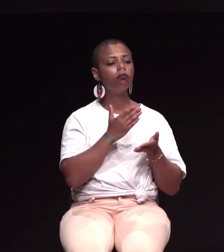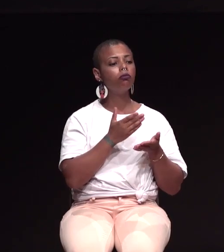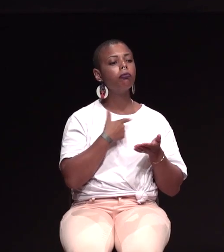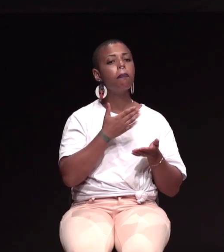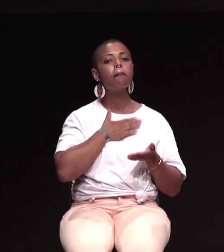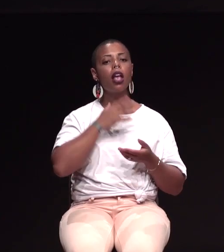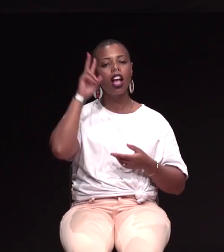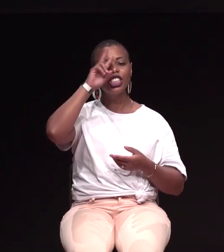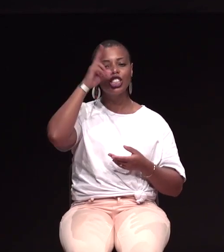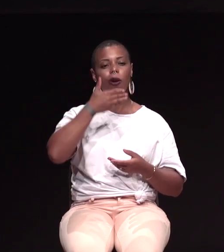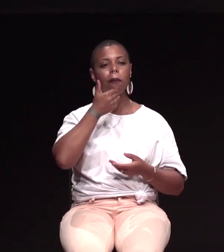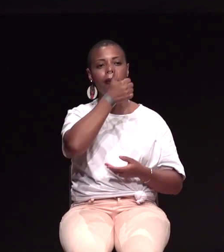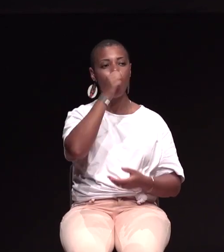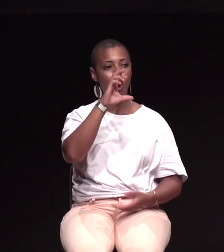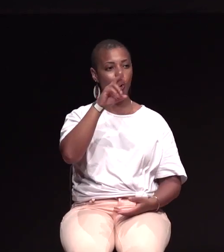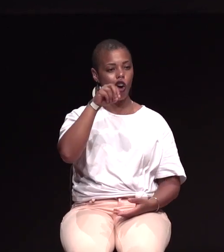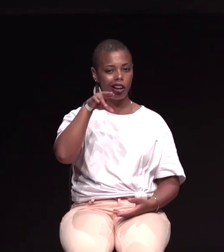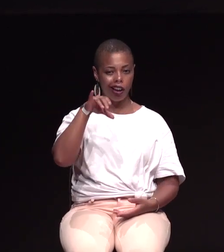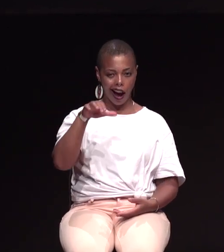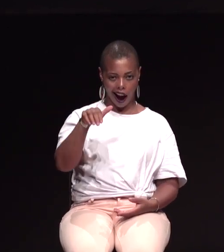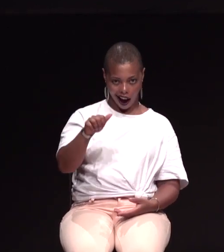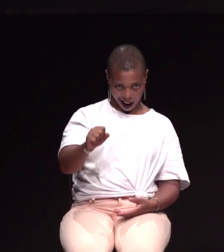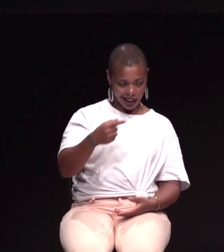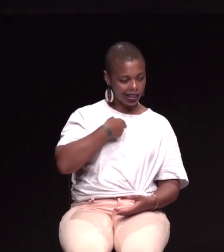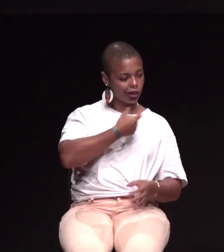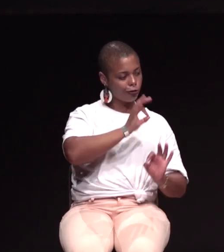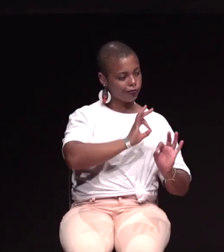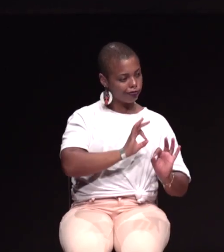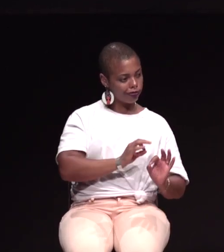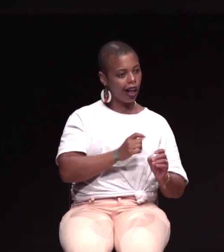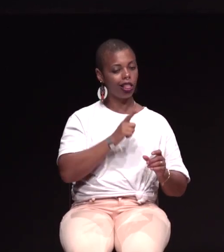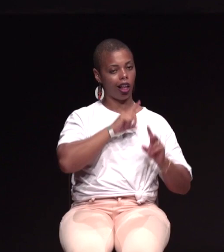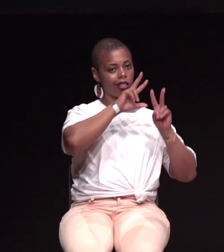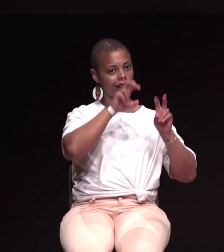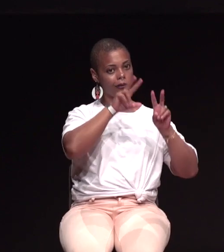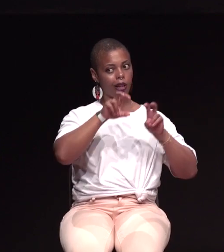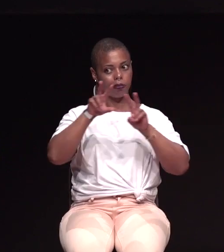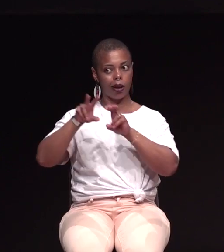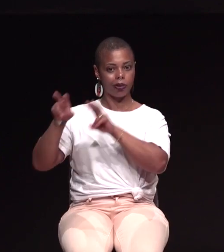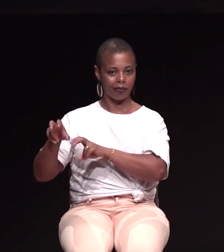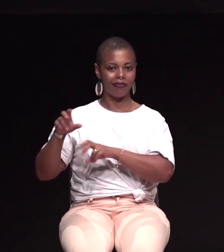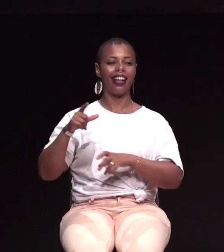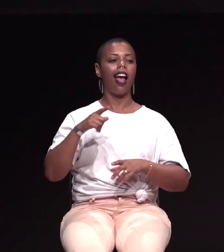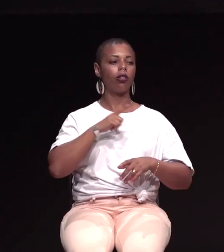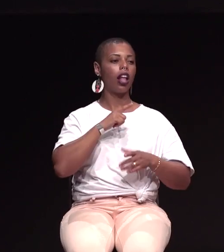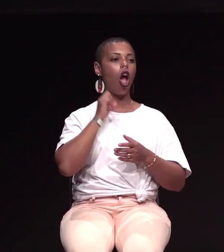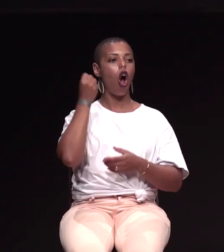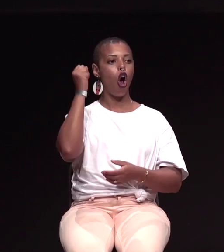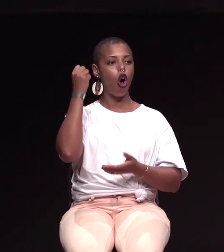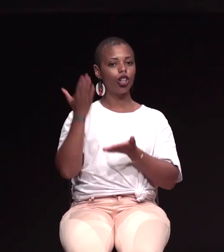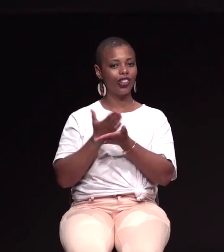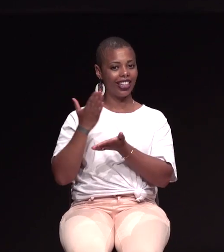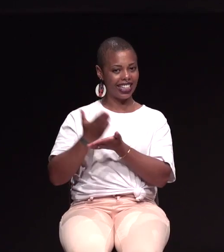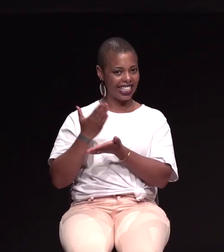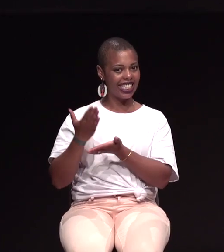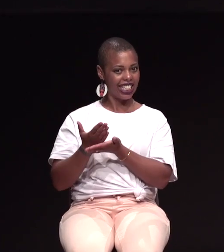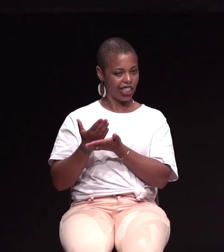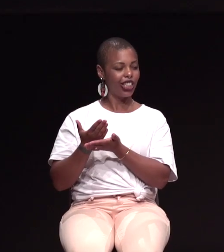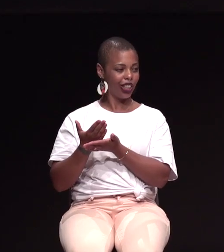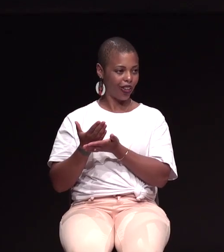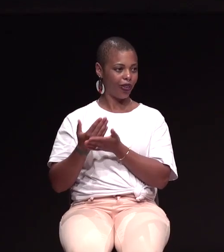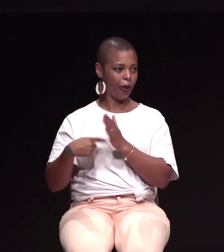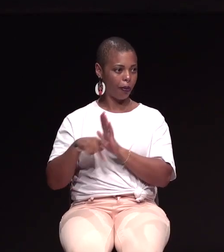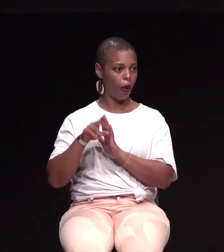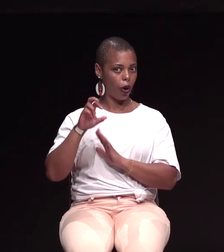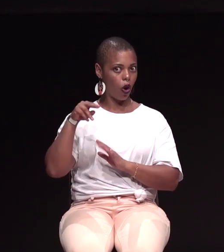melhores crônicas, organizadas de maneira temática. Depois de 8 livros de crônicas, no olhar retrospectivo,